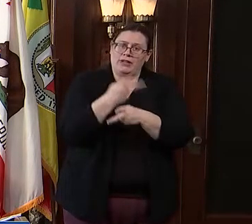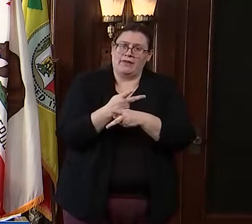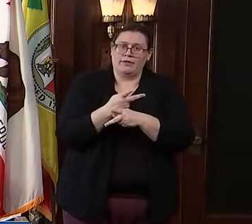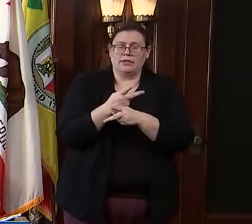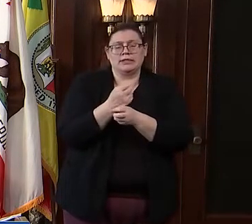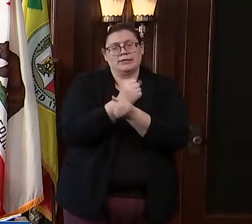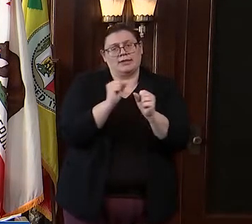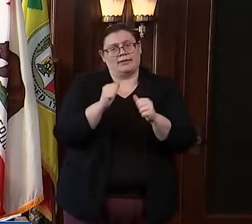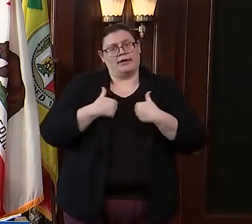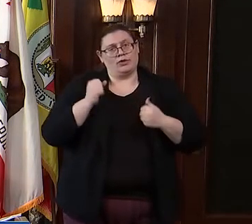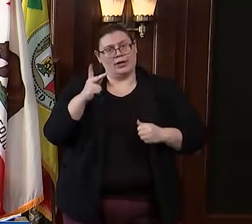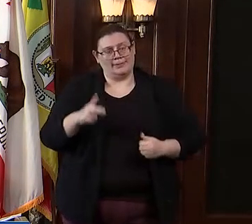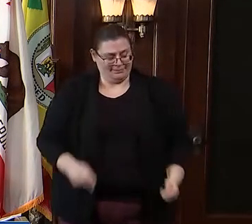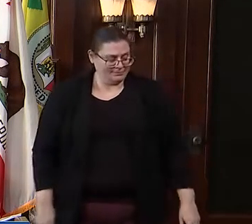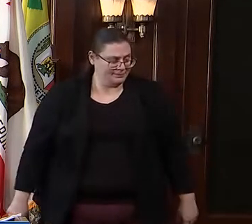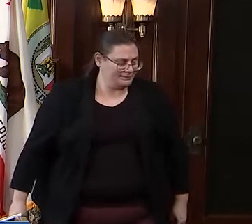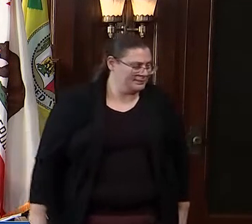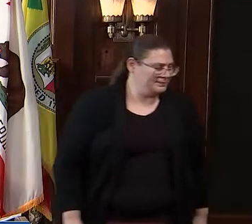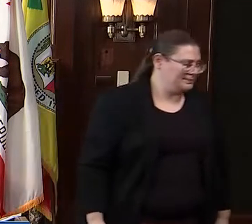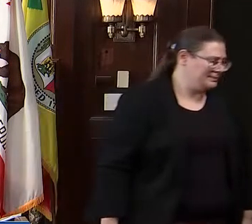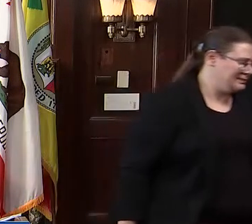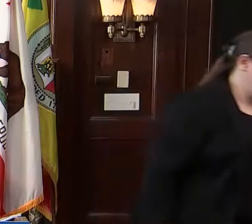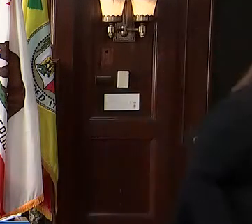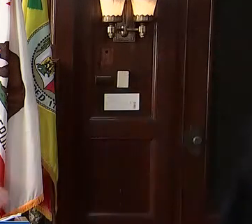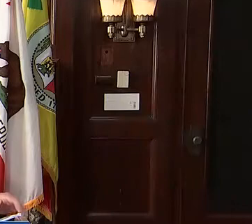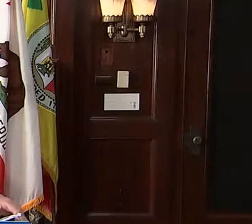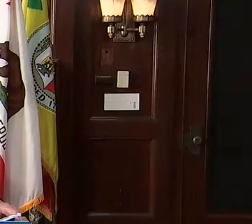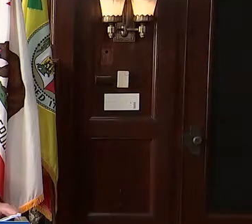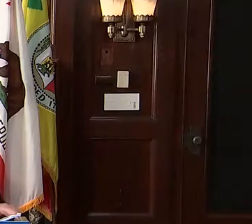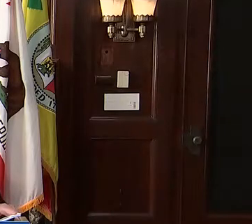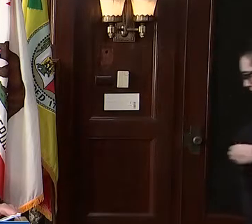lives. Muy buenas tardes, Los Ángeles.